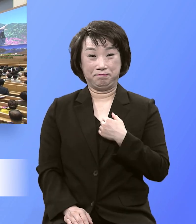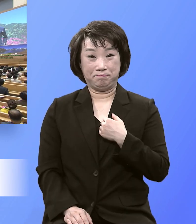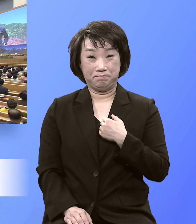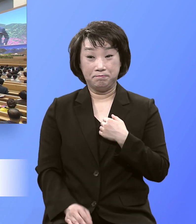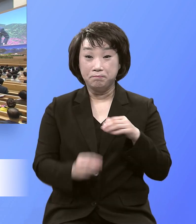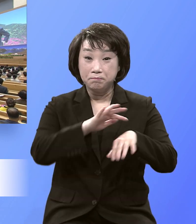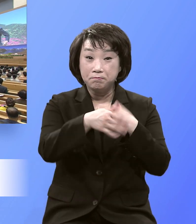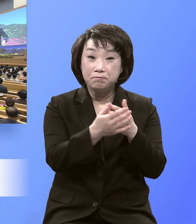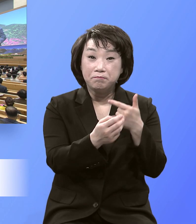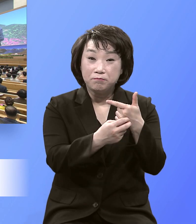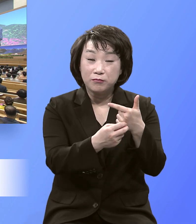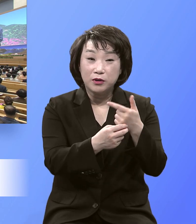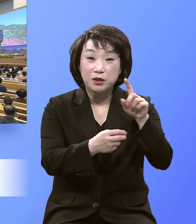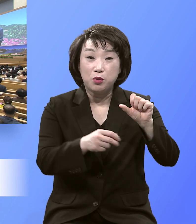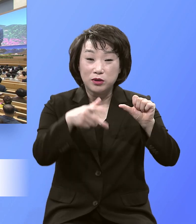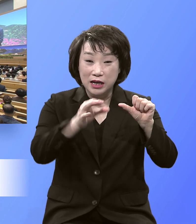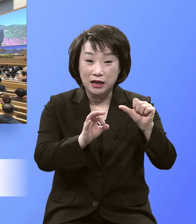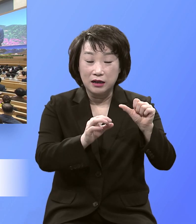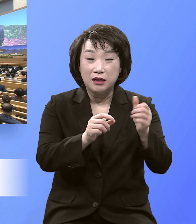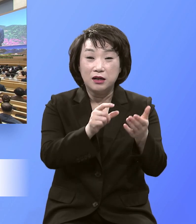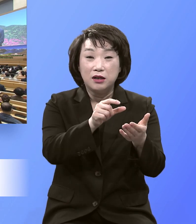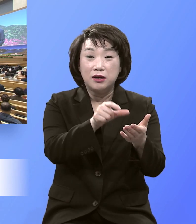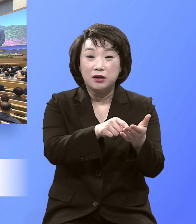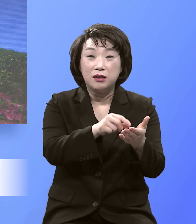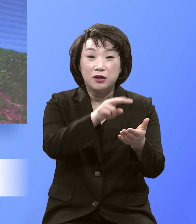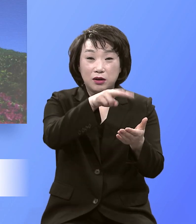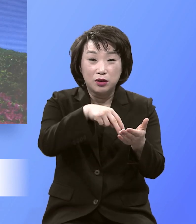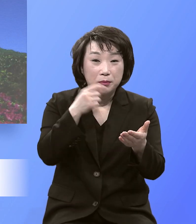누가복음 15장에 여러분 탕자를 보세요.